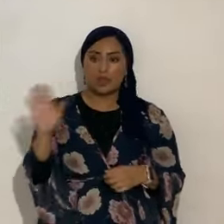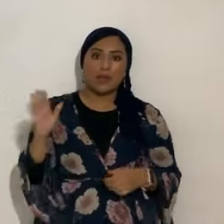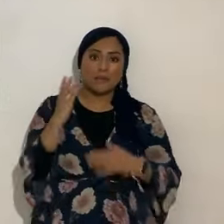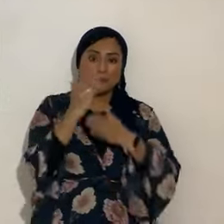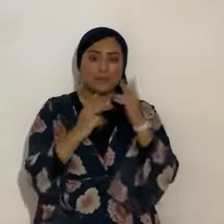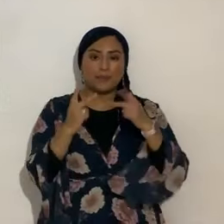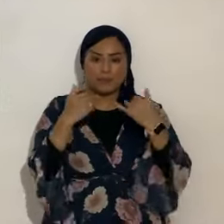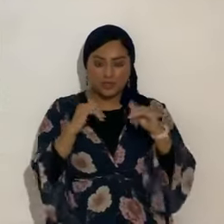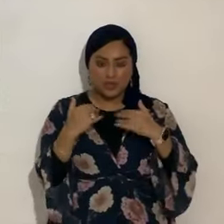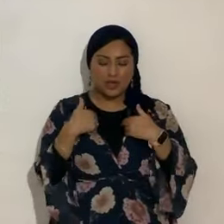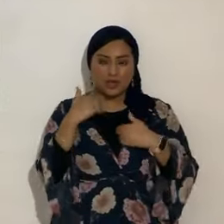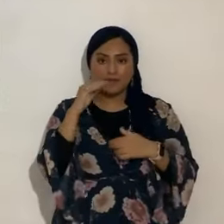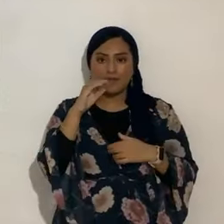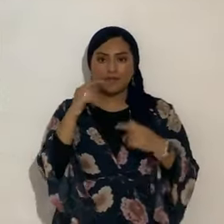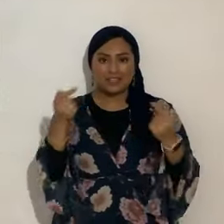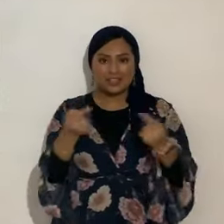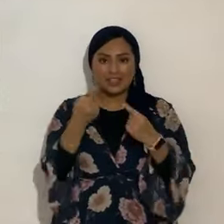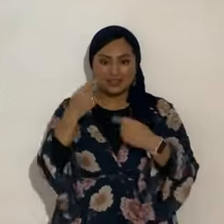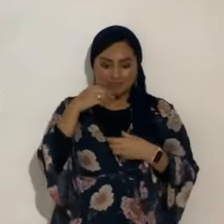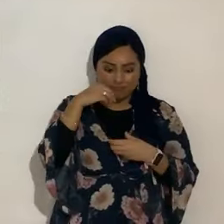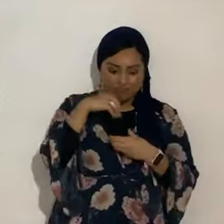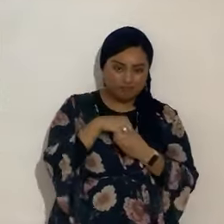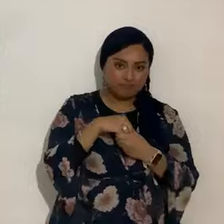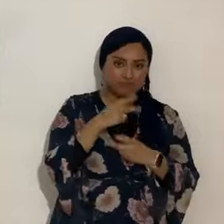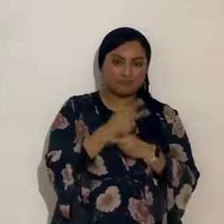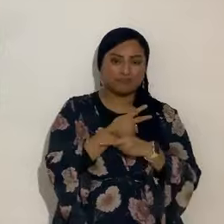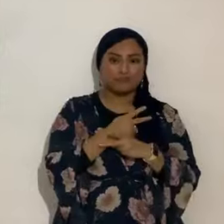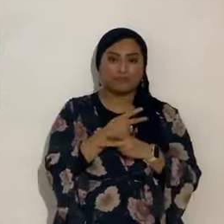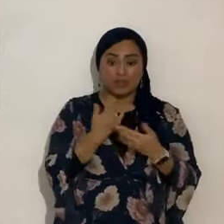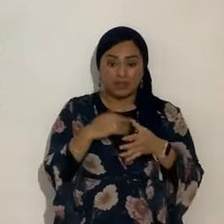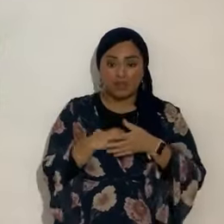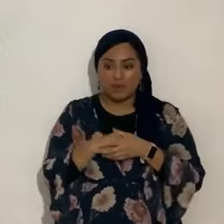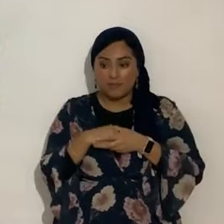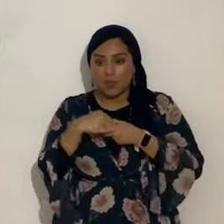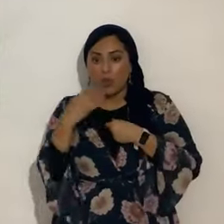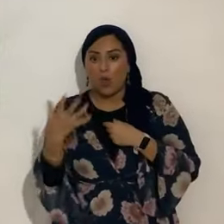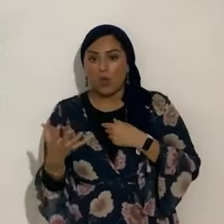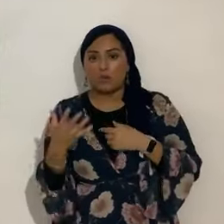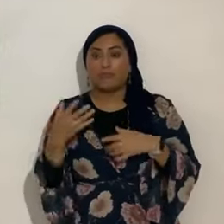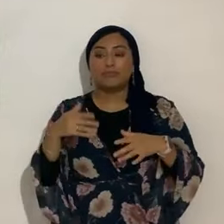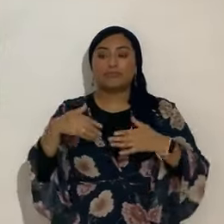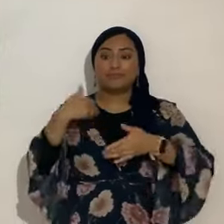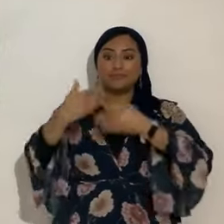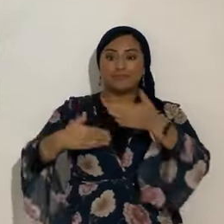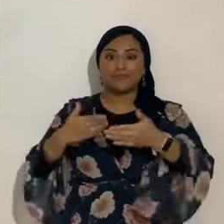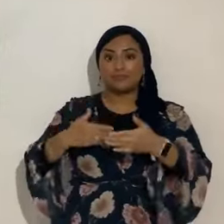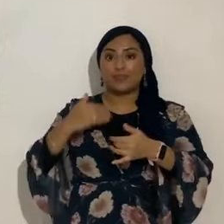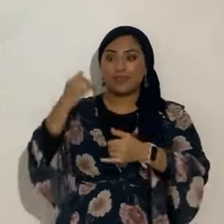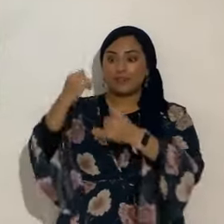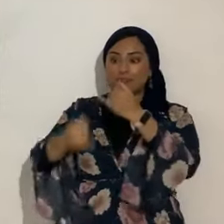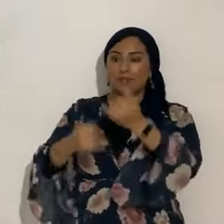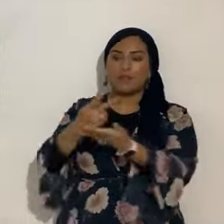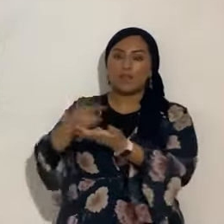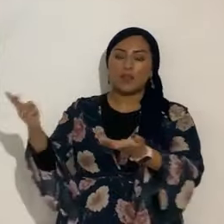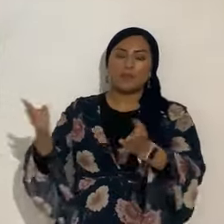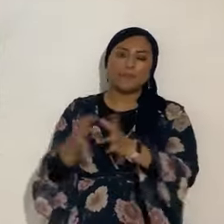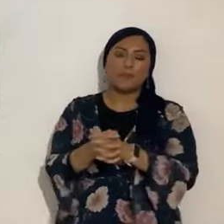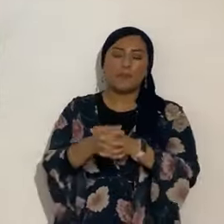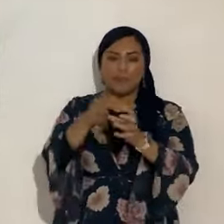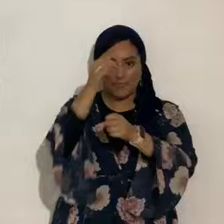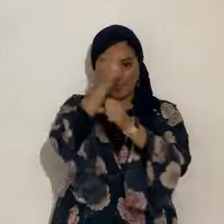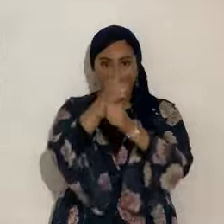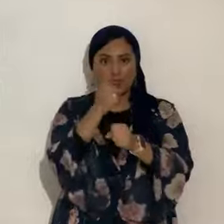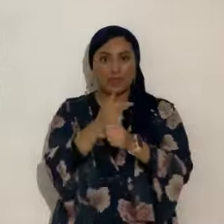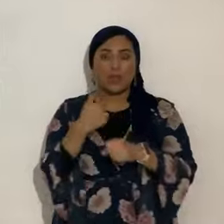pecaminosa, dice la Biblia, ¿sí? Su iniquidad, y entonces acabaron totalmente reprobados. Hermanos, hermanas, nos